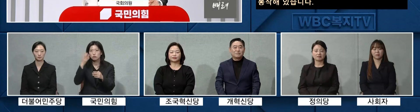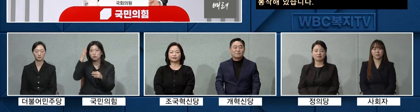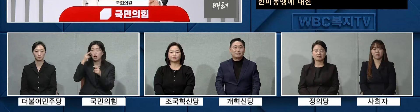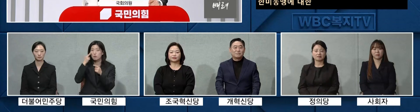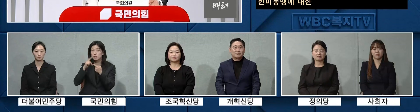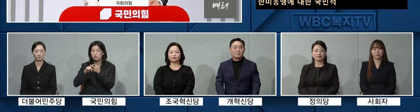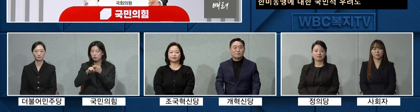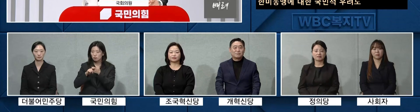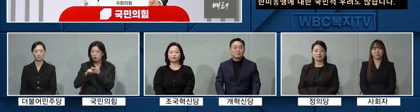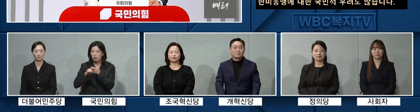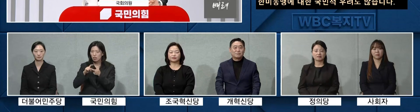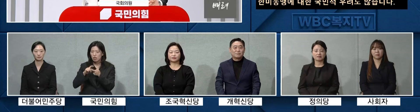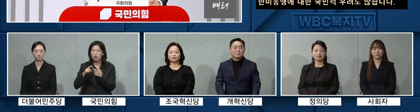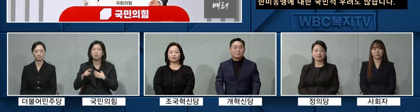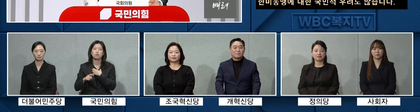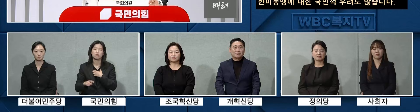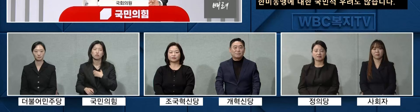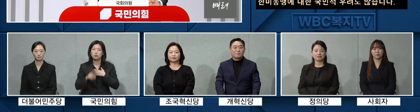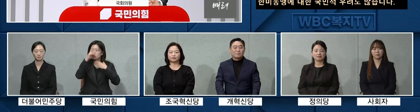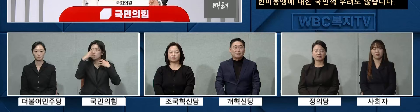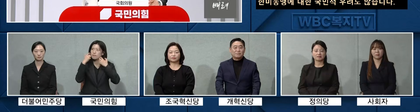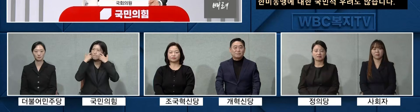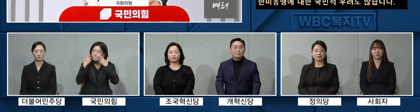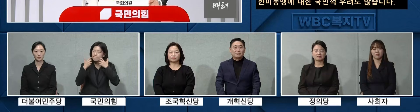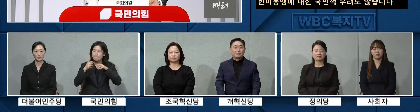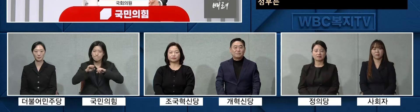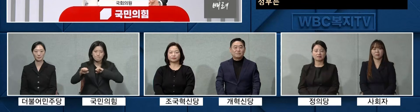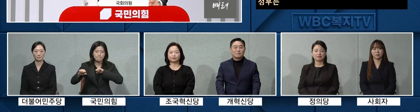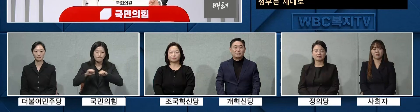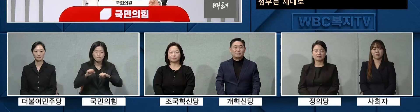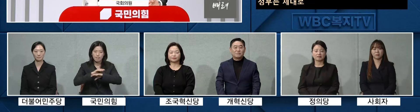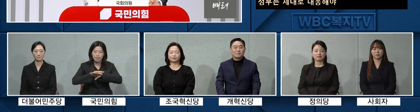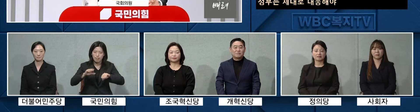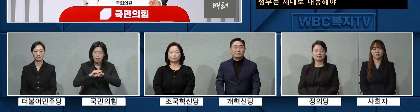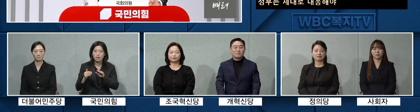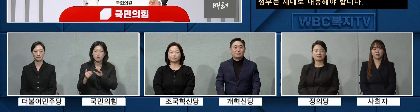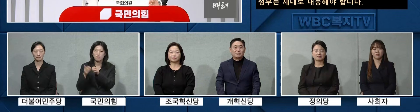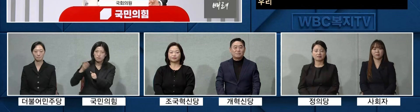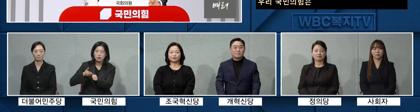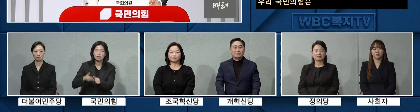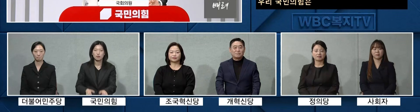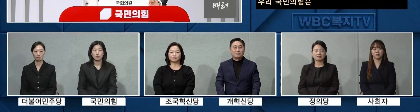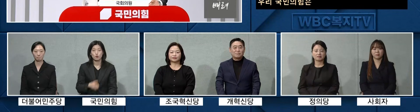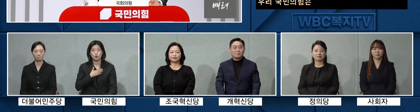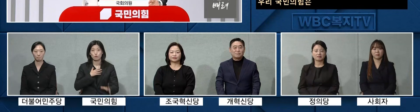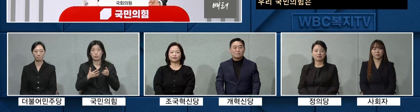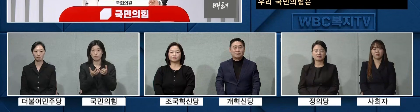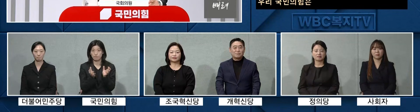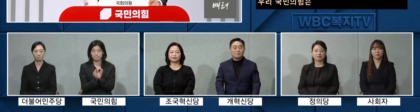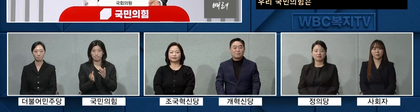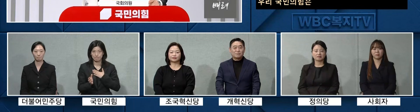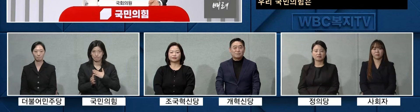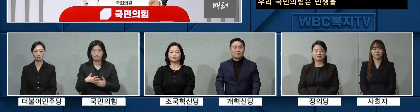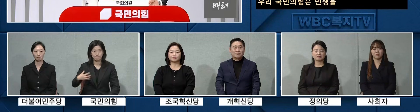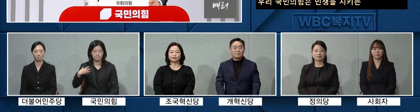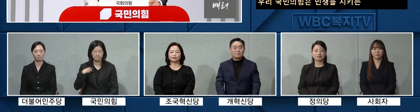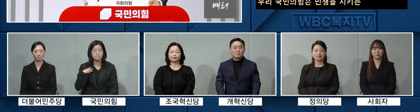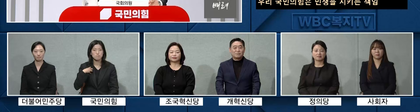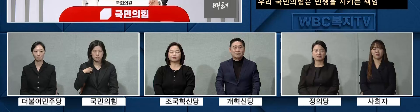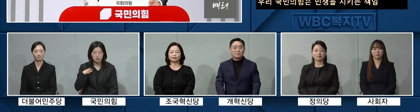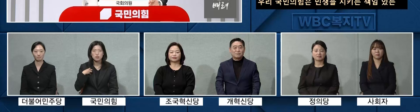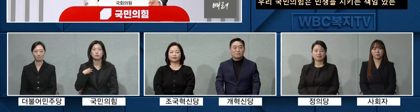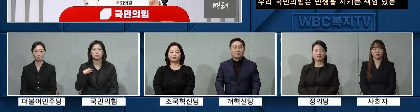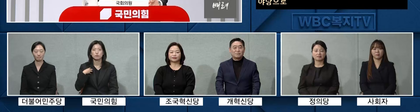많습니다. 정부는 제대로 대응해야 합니다. 우리 국민의힘은 민생을 지키는 책임 있는 야당으로 이재명